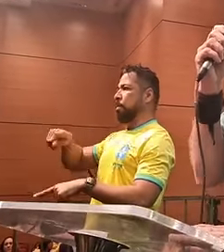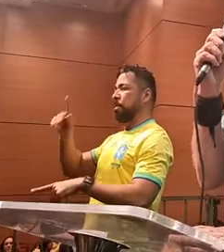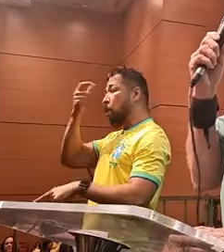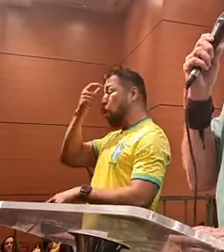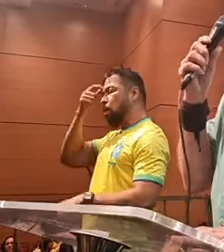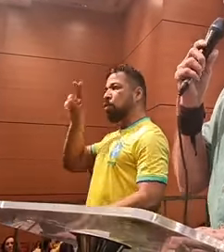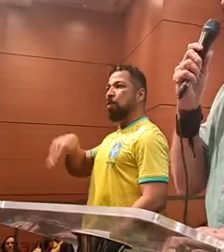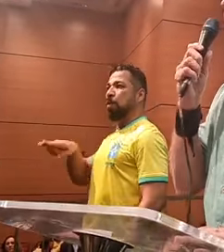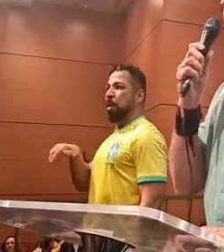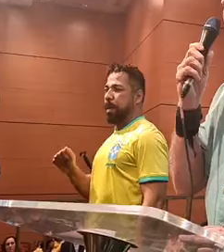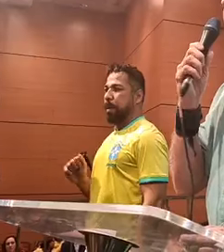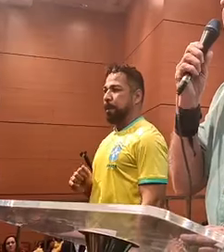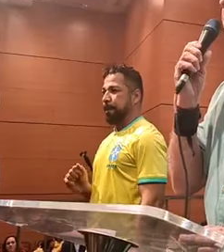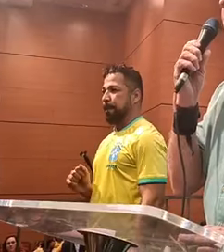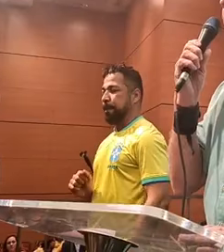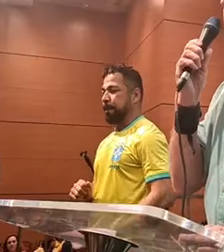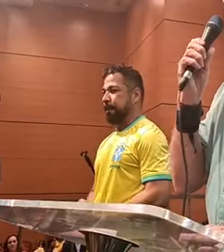a minha consciência.